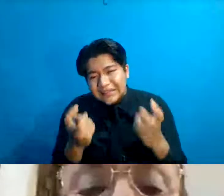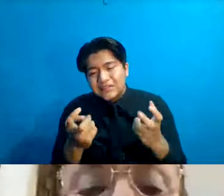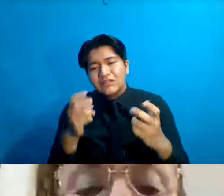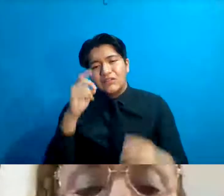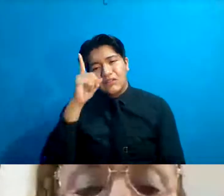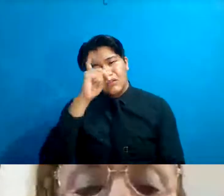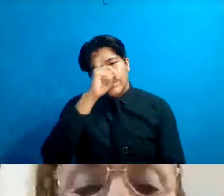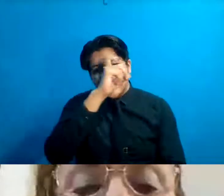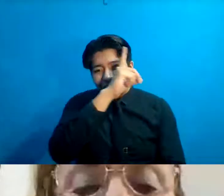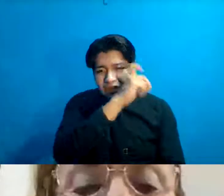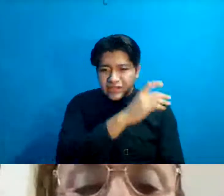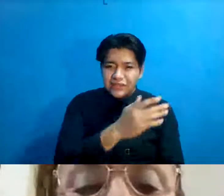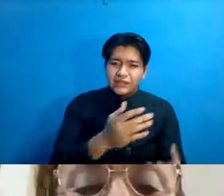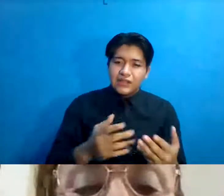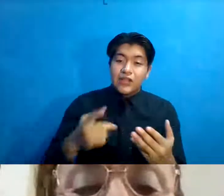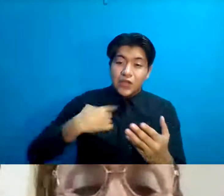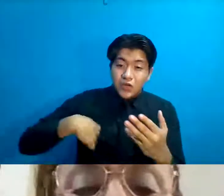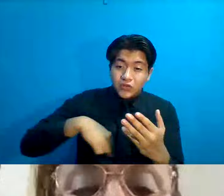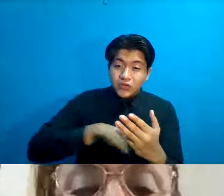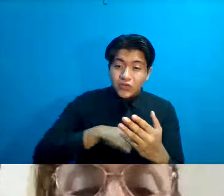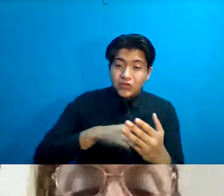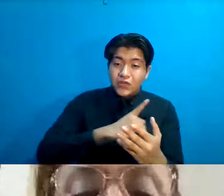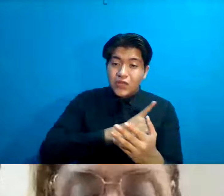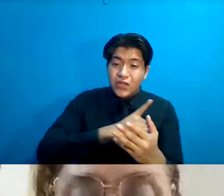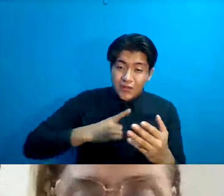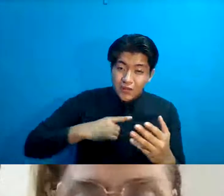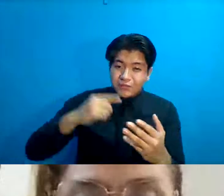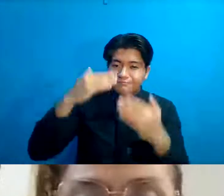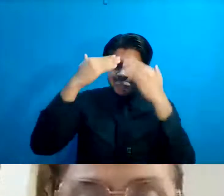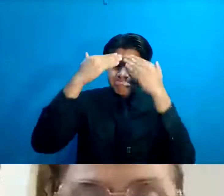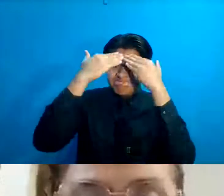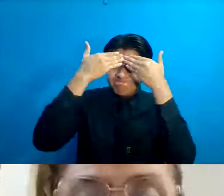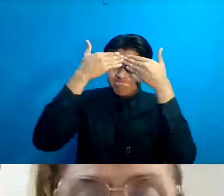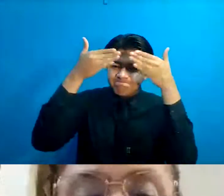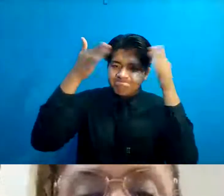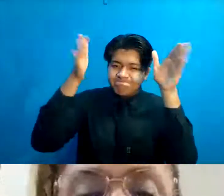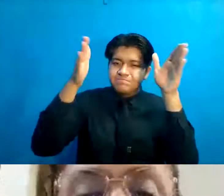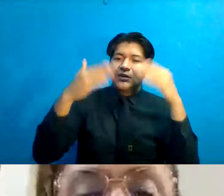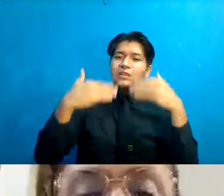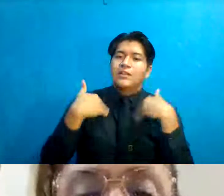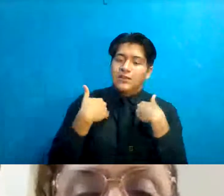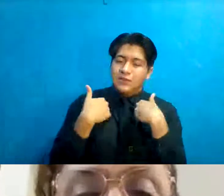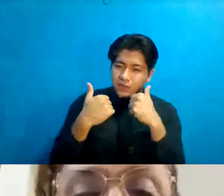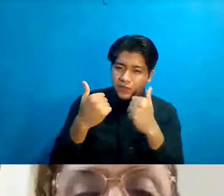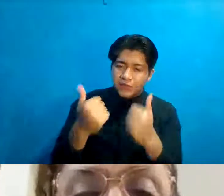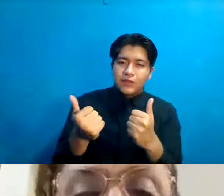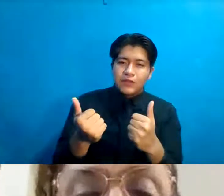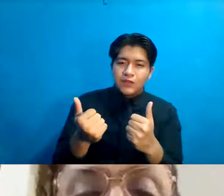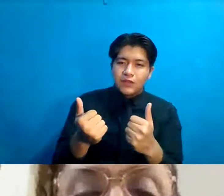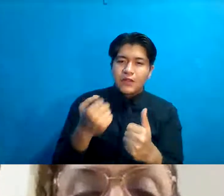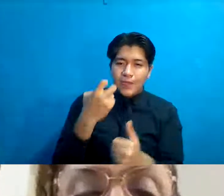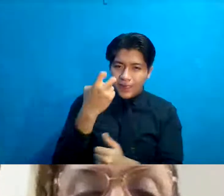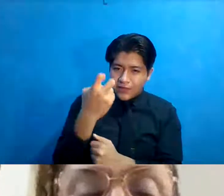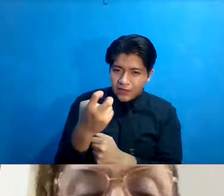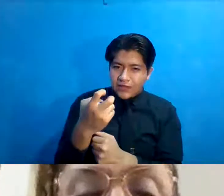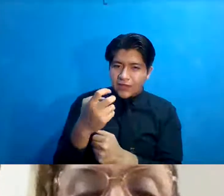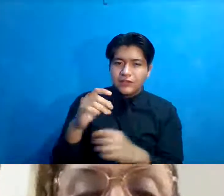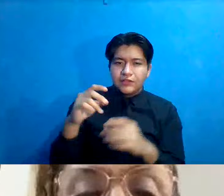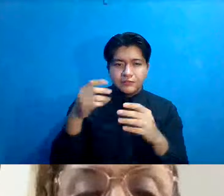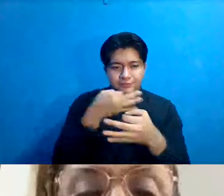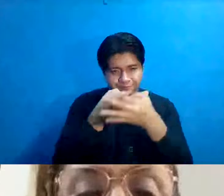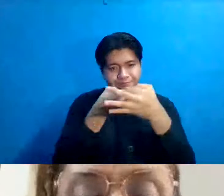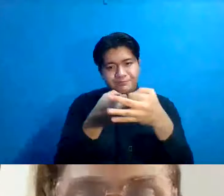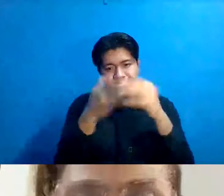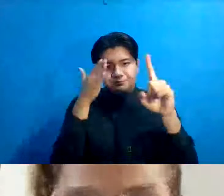cual debemos de visibilizar, y es por ello también parte del objetivo de esta conferencia, pues